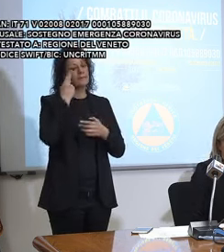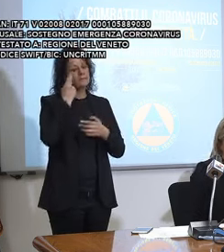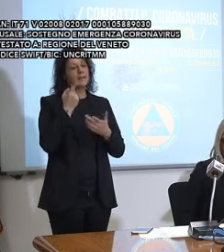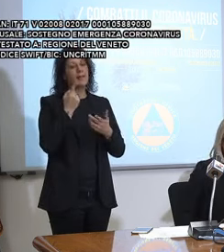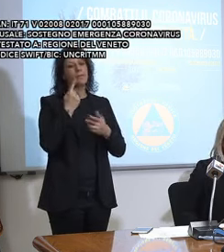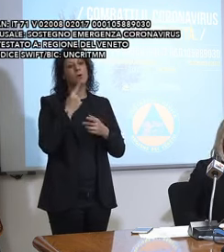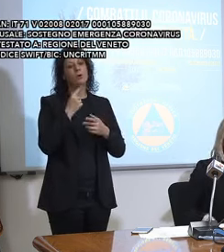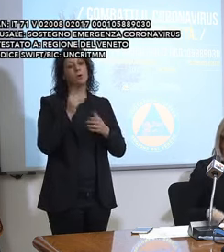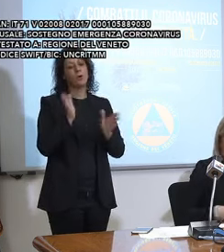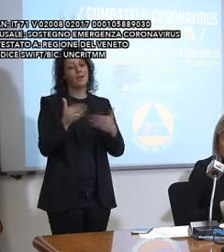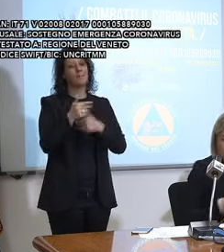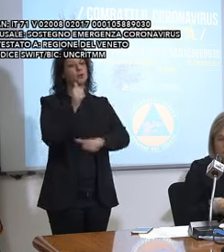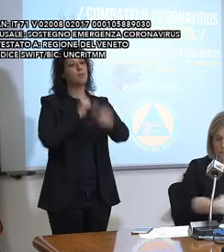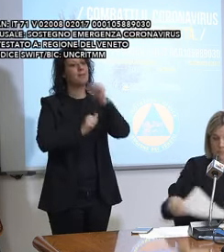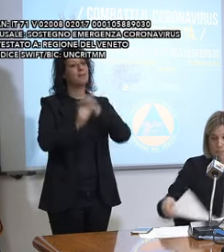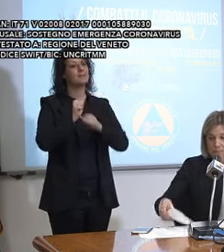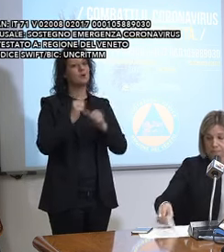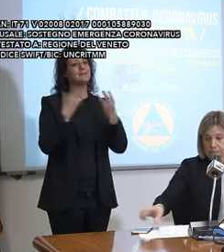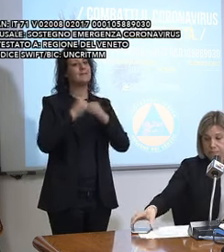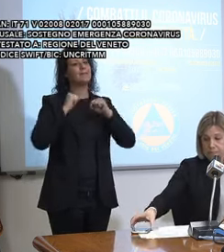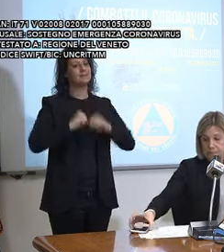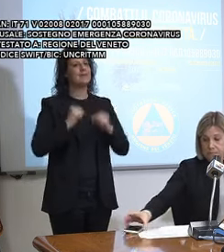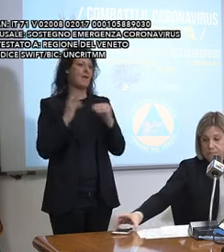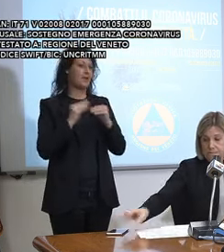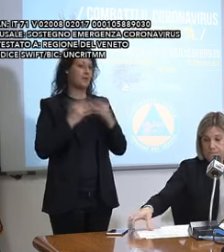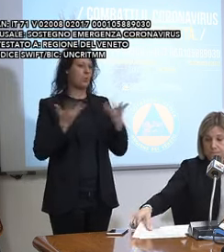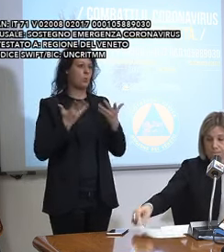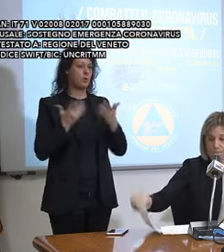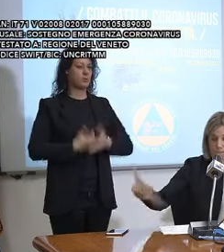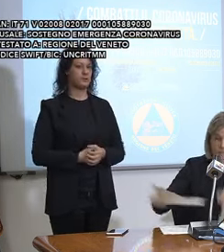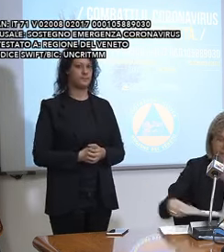faremo. Grazie a tutti, arrivederci.